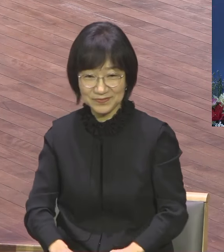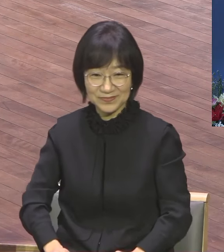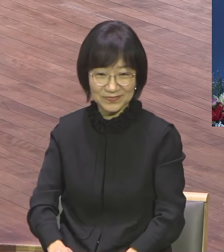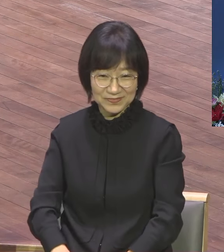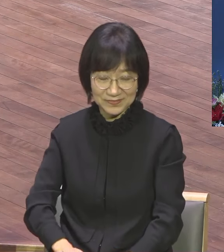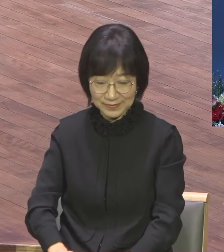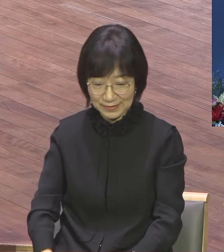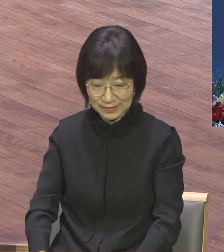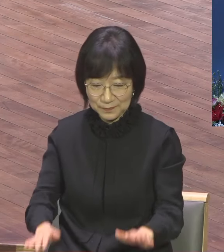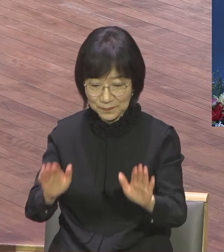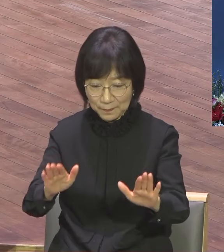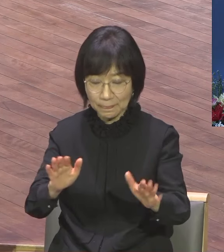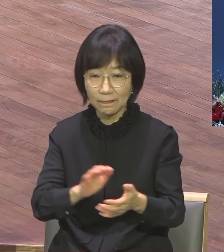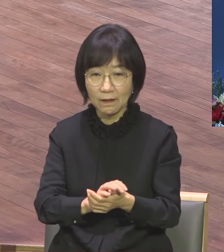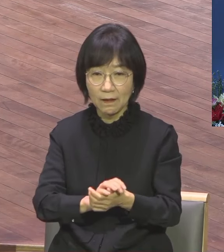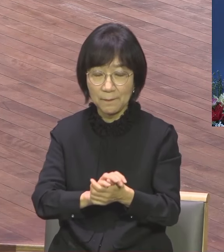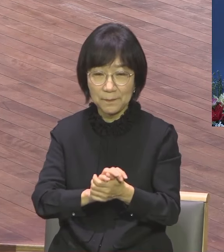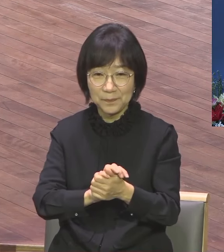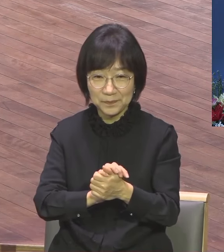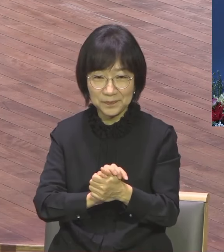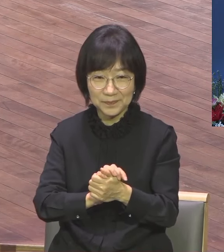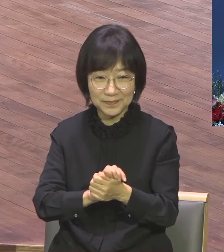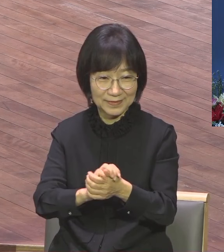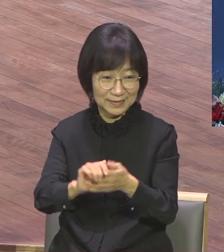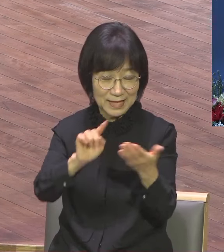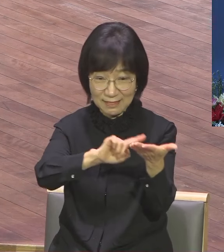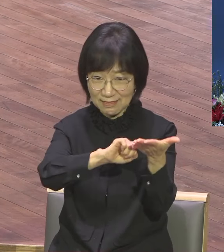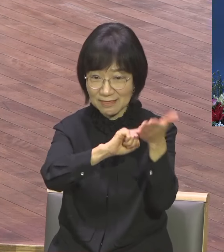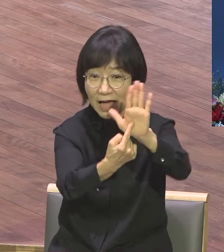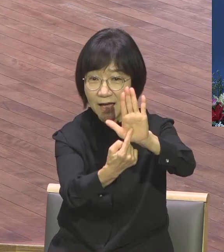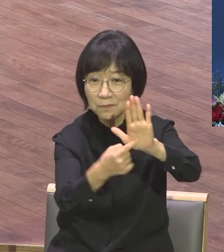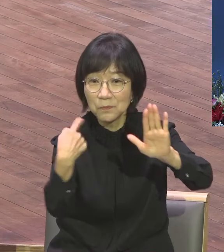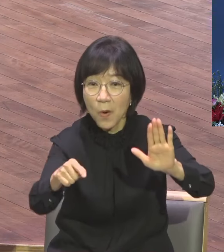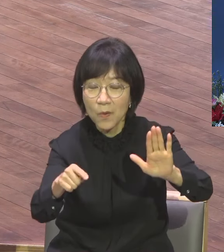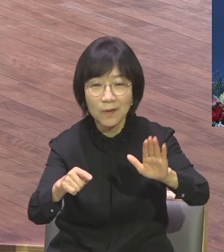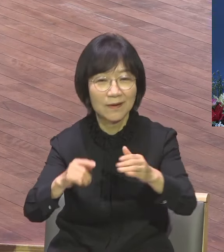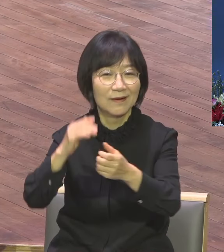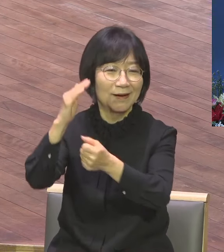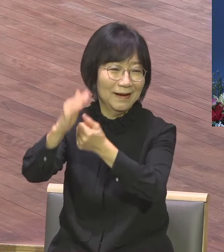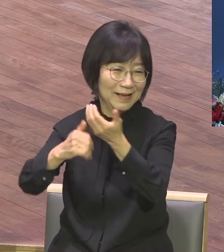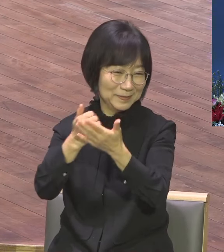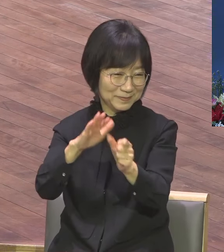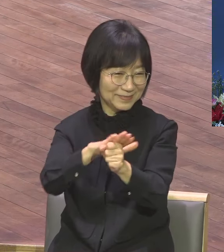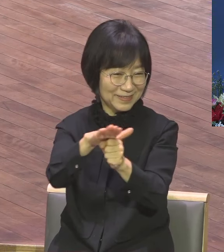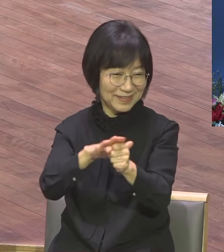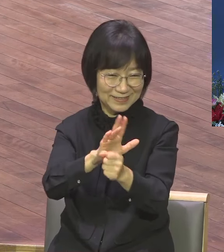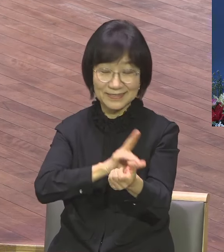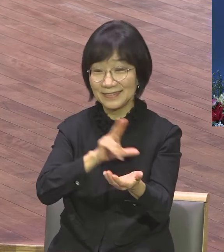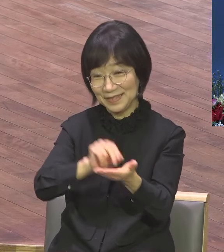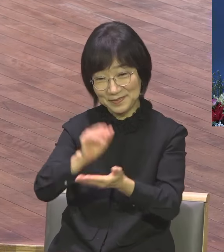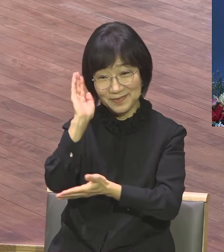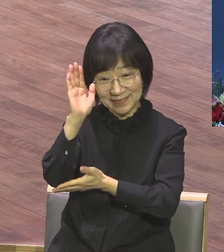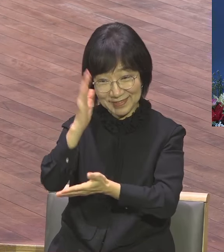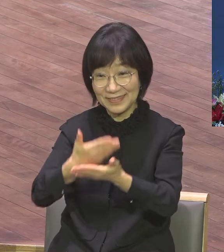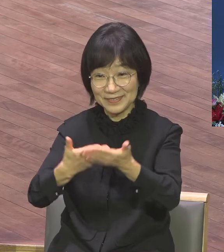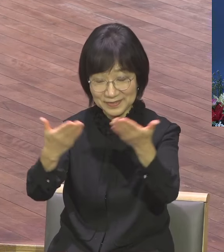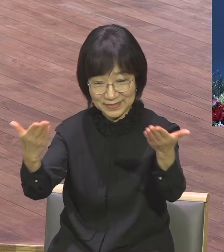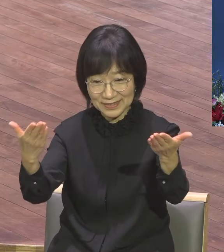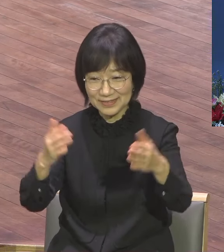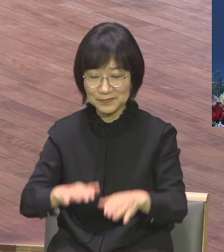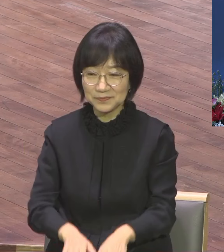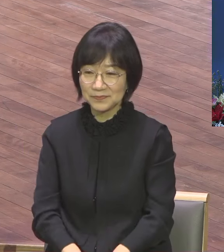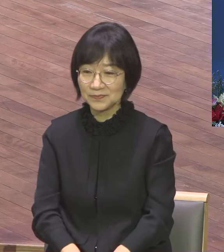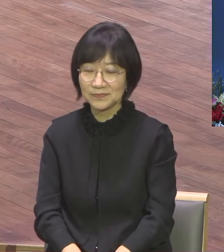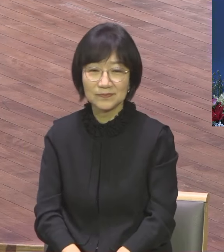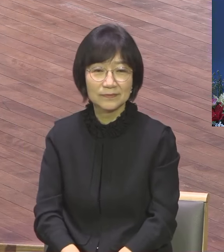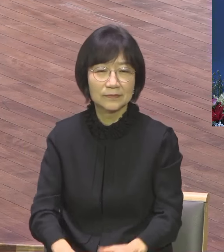네. 이런 말씀 가지고 나타난 하나님의 사랑이라는 제목으로 말씀을 드립니다. 전